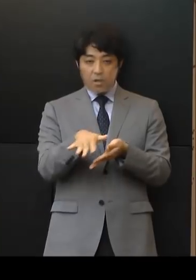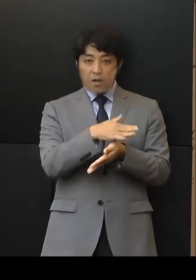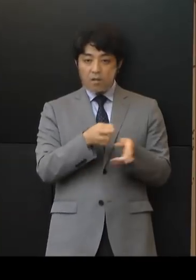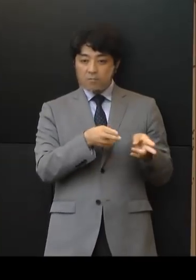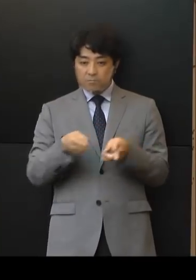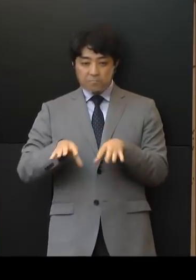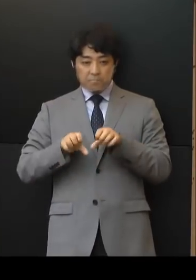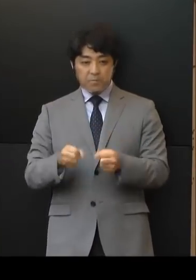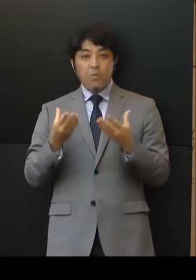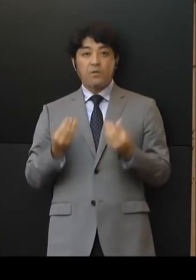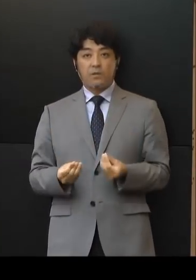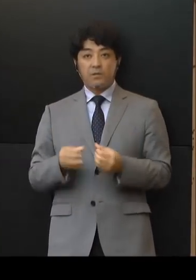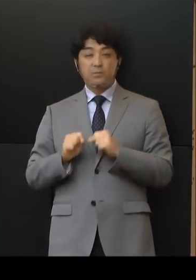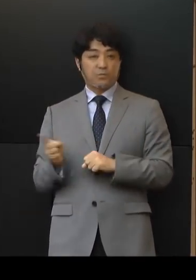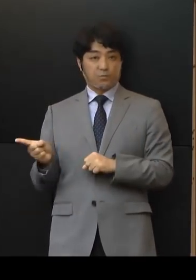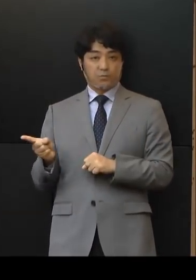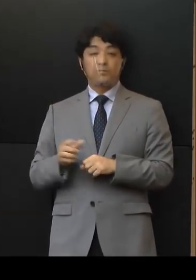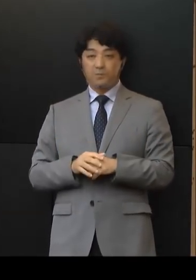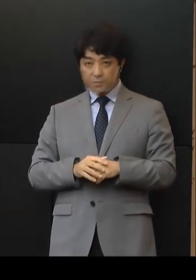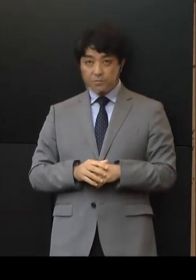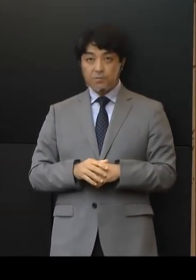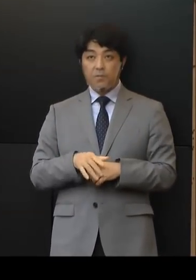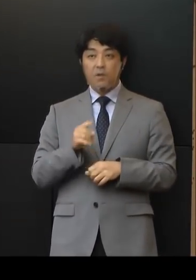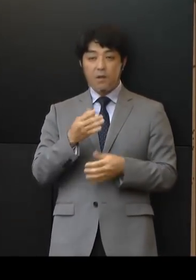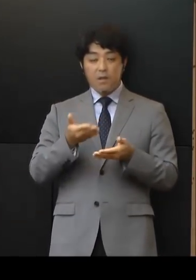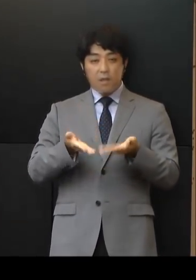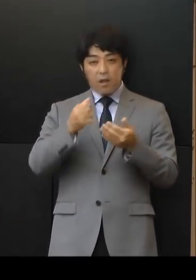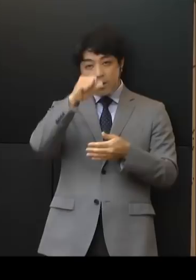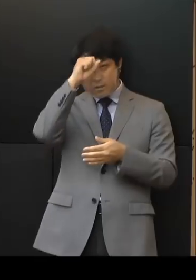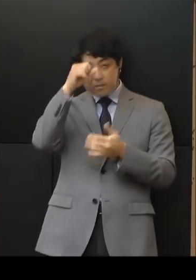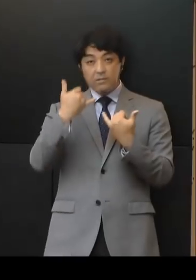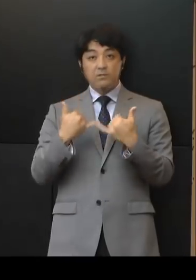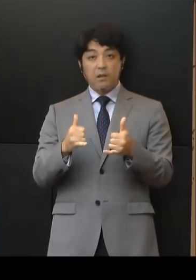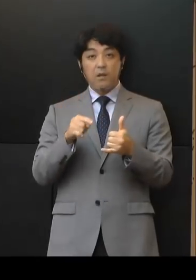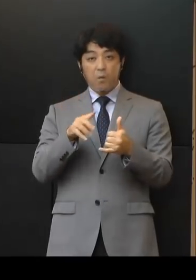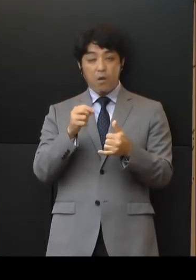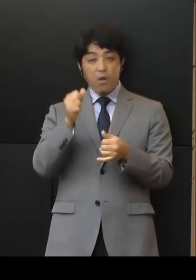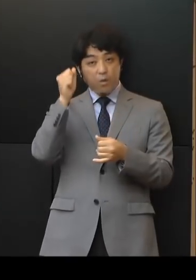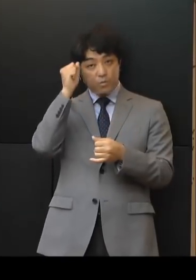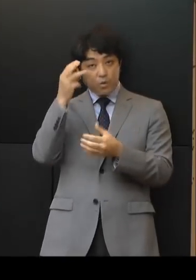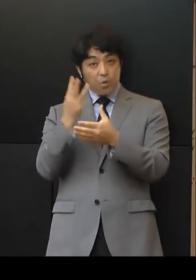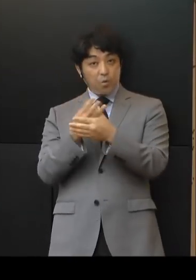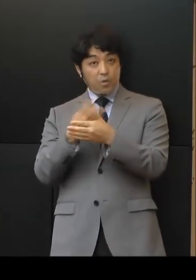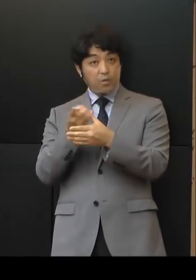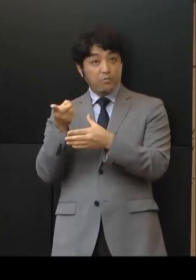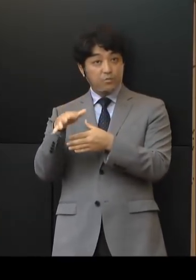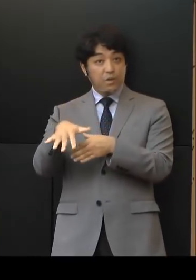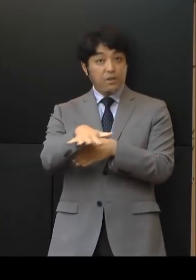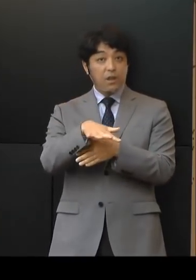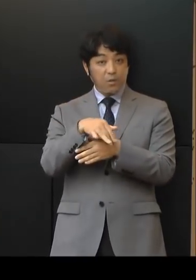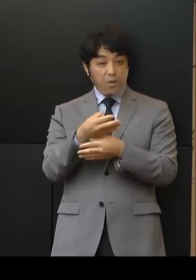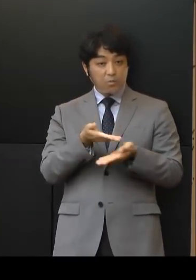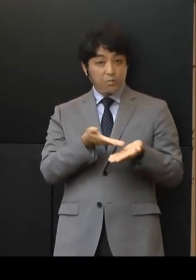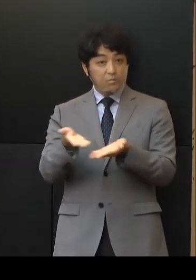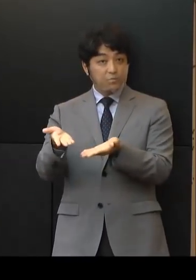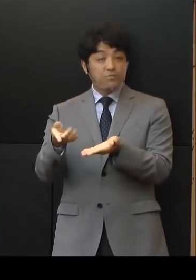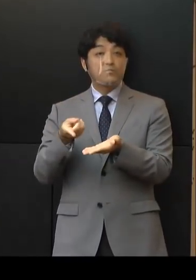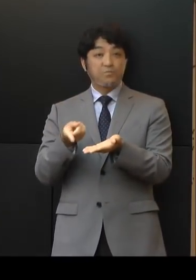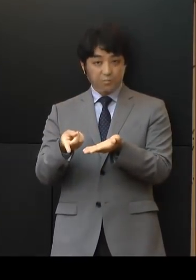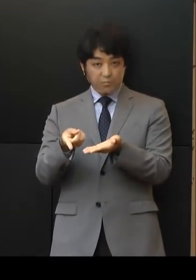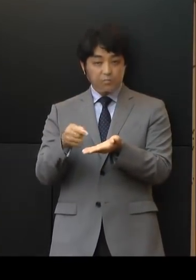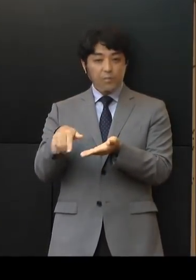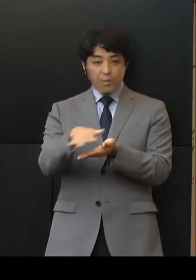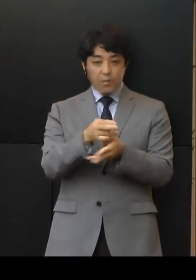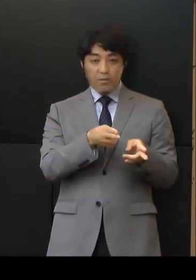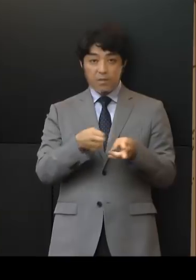整備します。そして、軽症者の皆様には宿泊施設での治療などを行う体制を整備